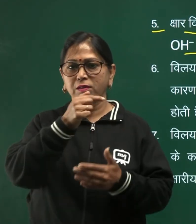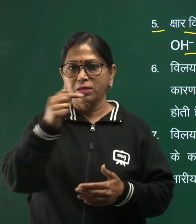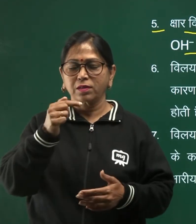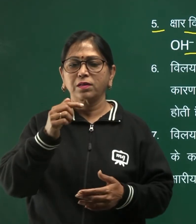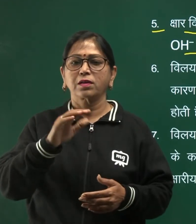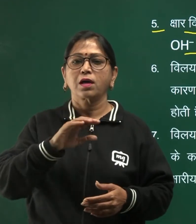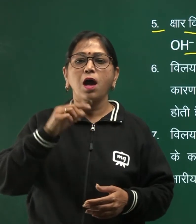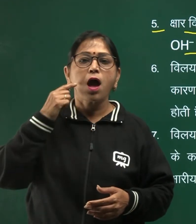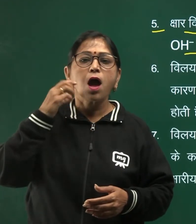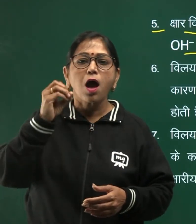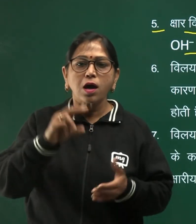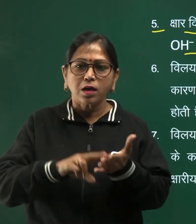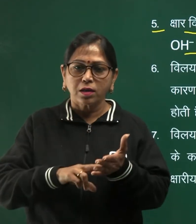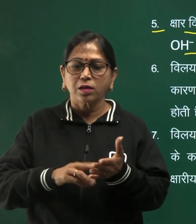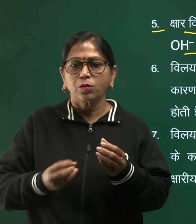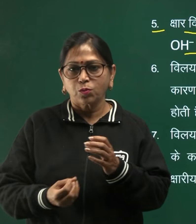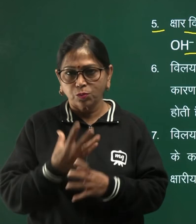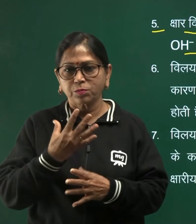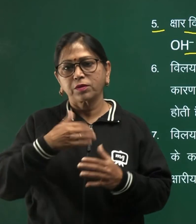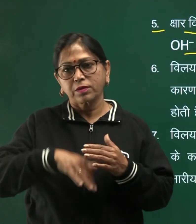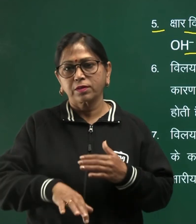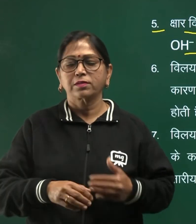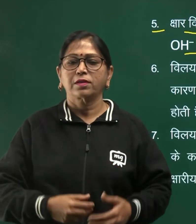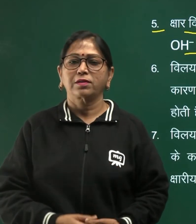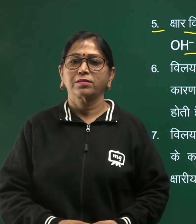ओह लेना है उत्पन्न करता है